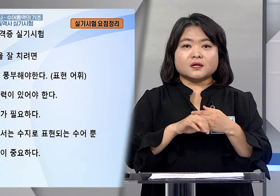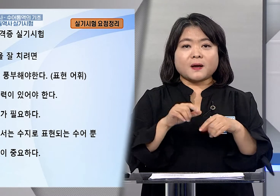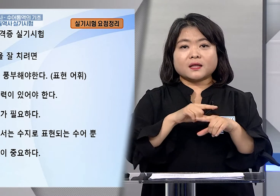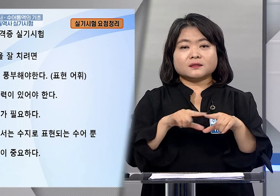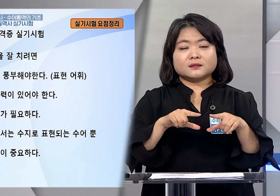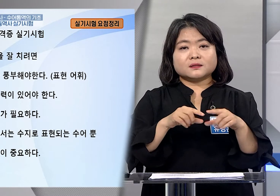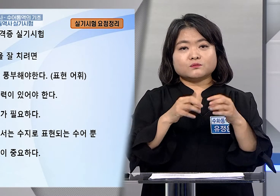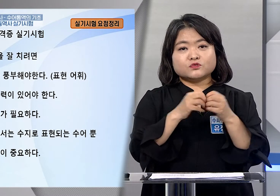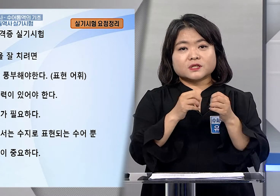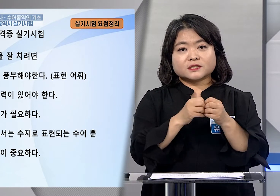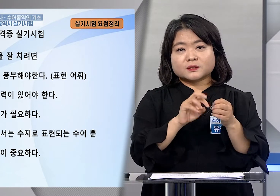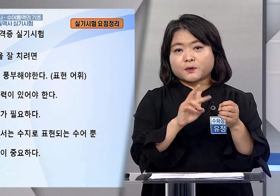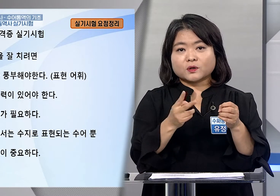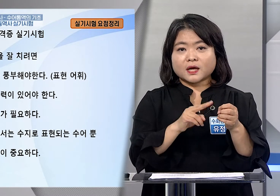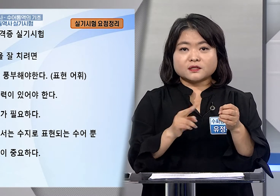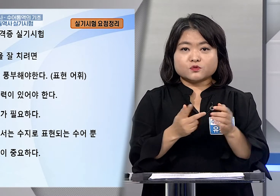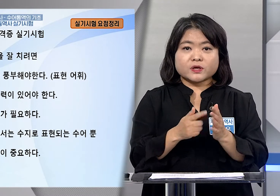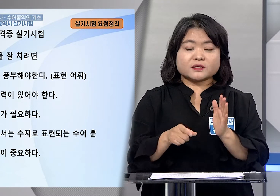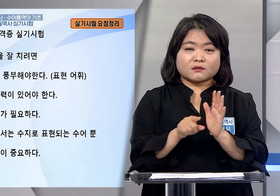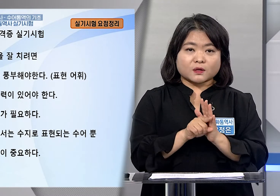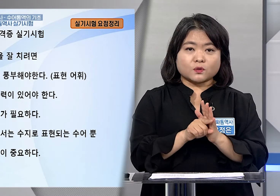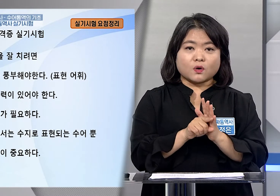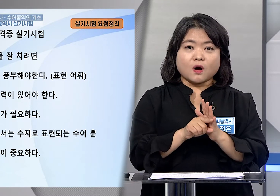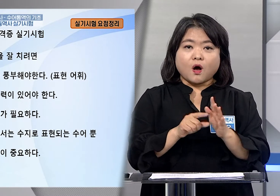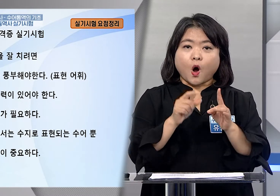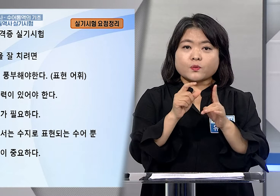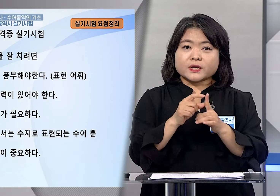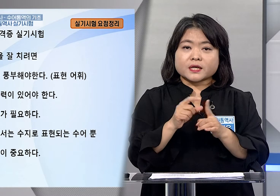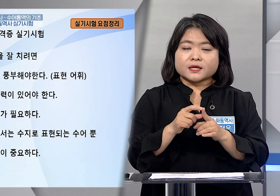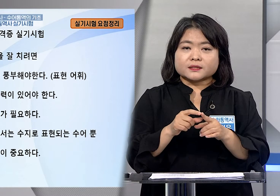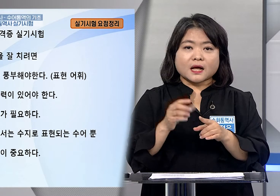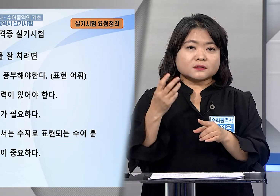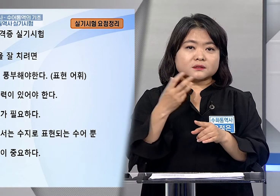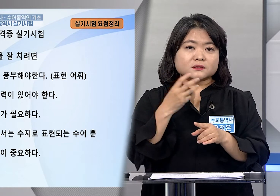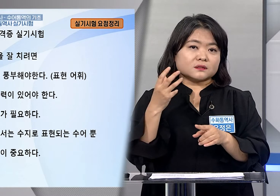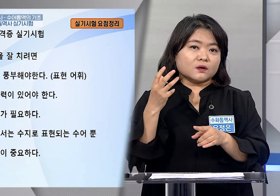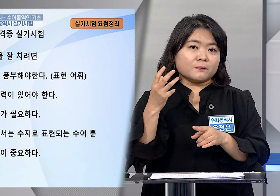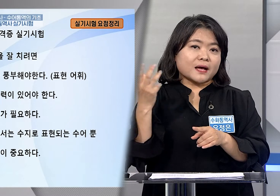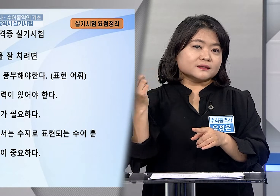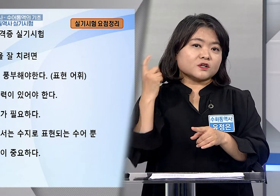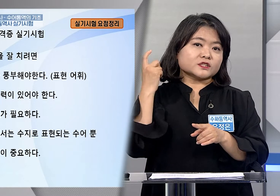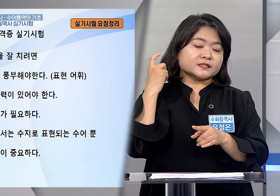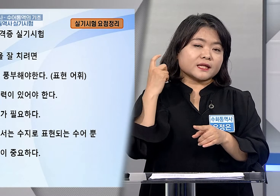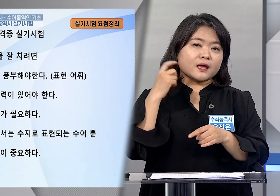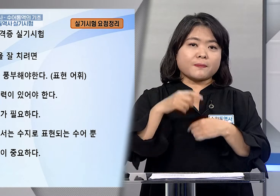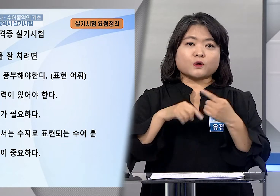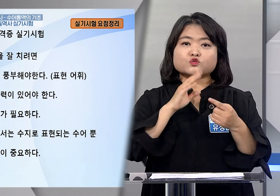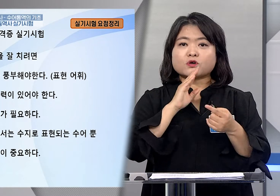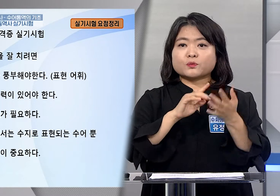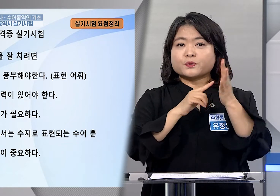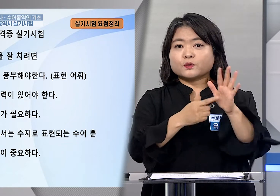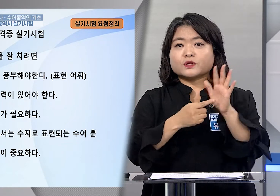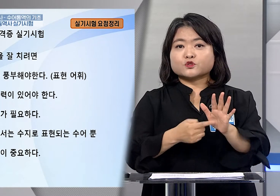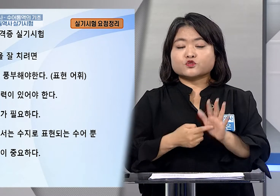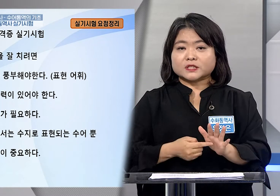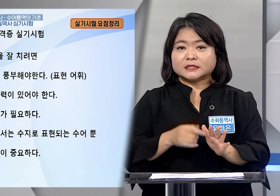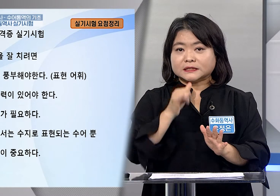일반 문장식 변환을 위해서라도 어휘 딱 말을 들었을 때 바로 수어로 표현될 수 있는